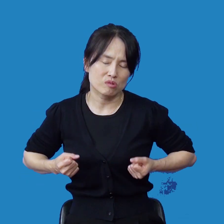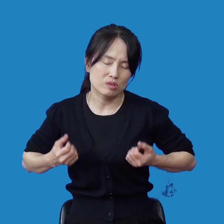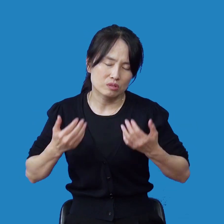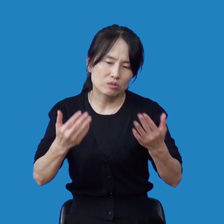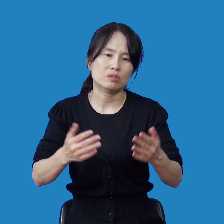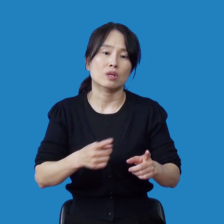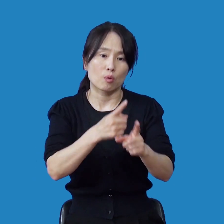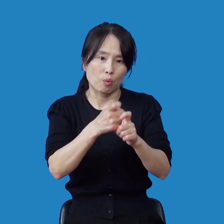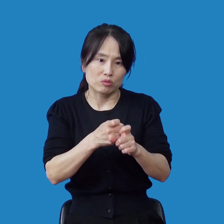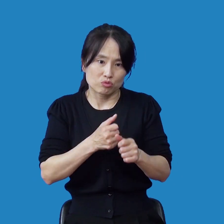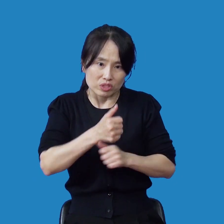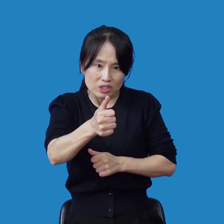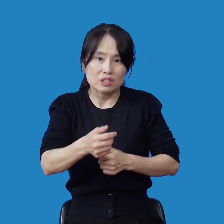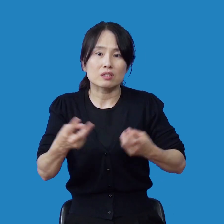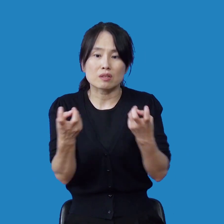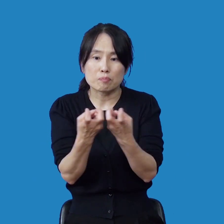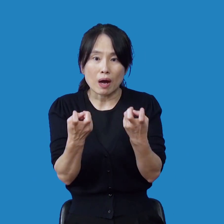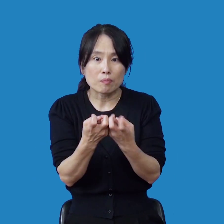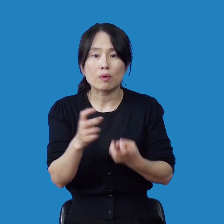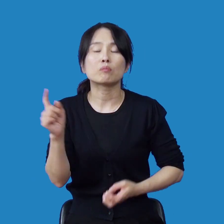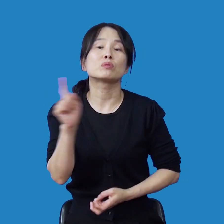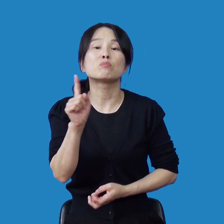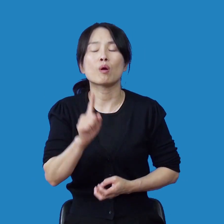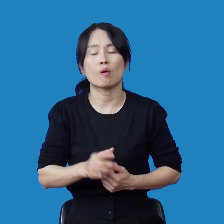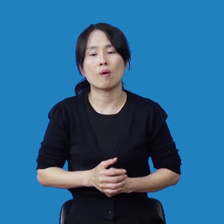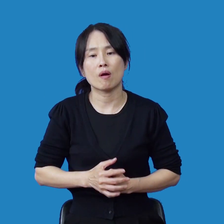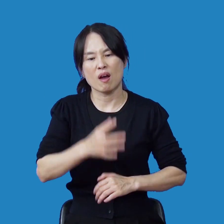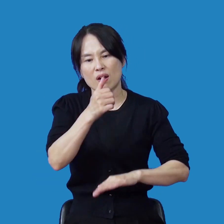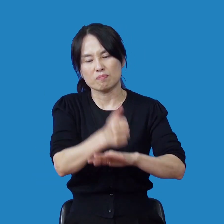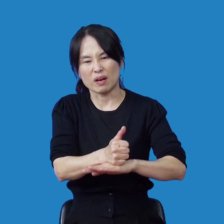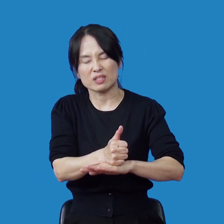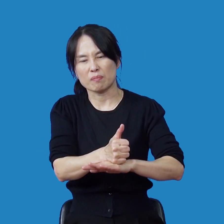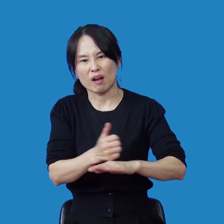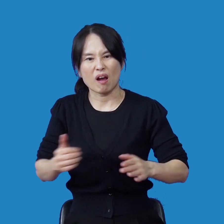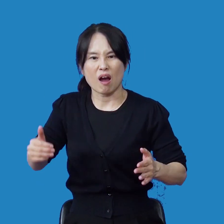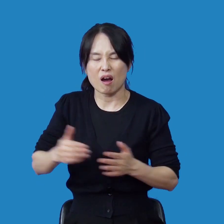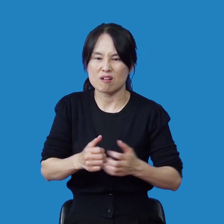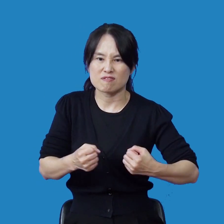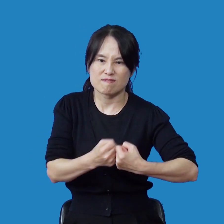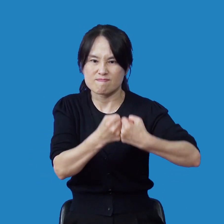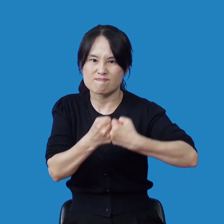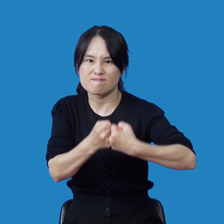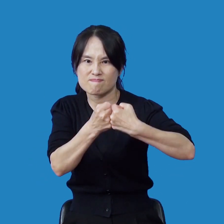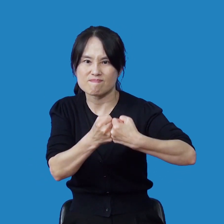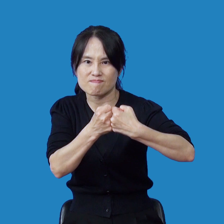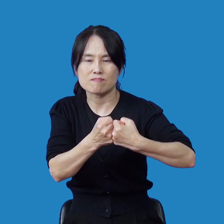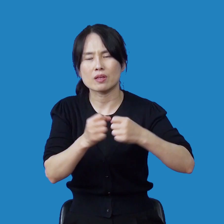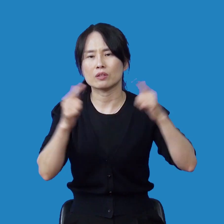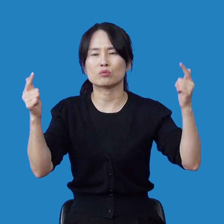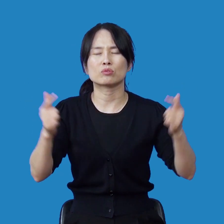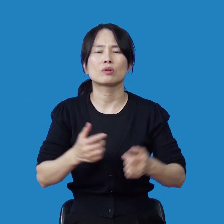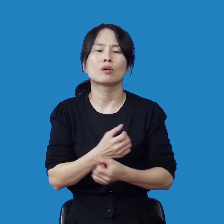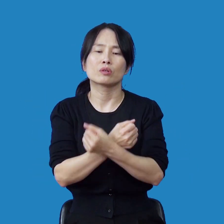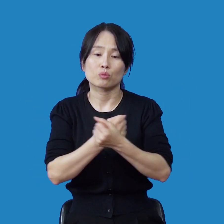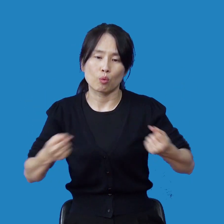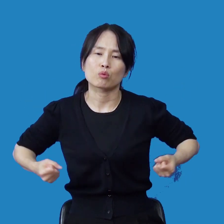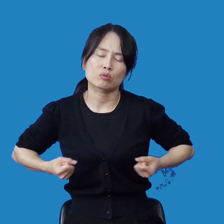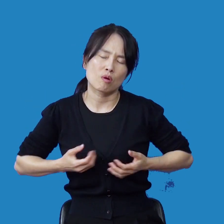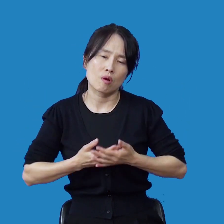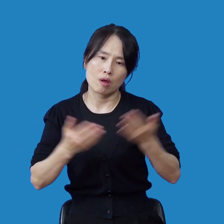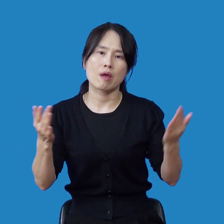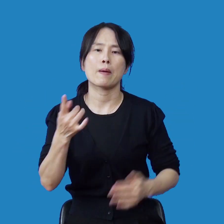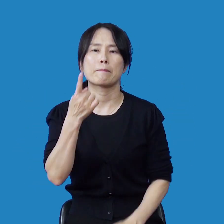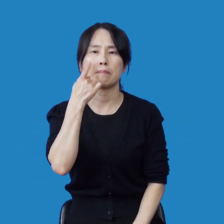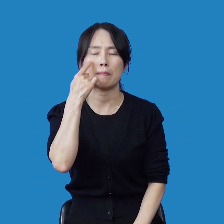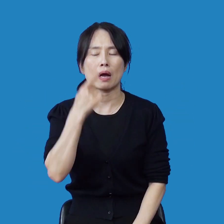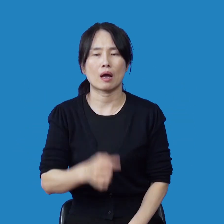원수를 이기는 길은 해내라, 끝까지 그렇게 싸우는 것이 아니라 용서해버리는 것입니다.